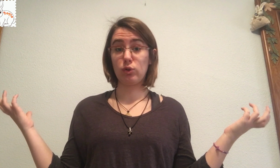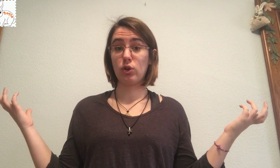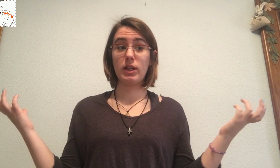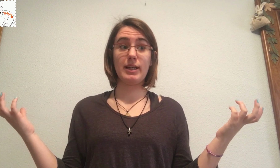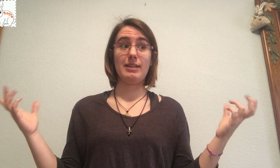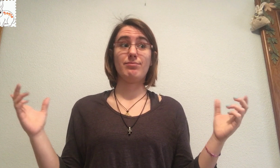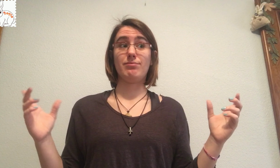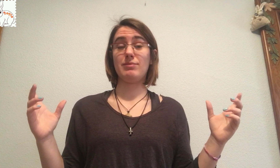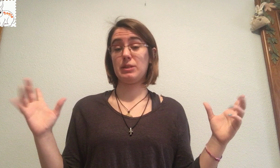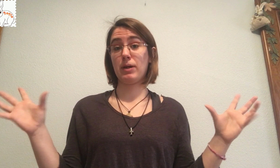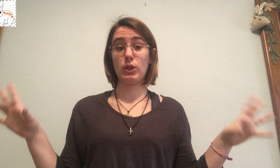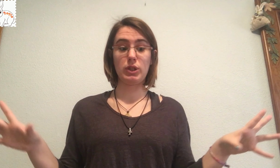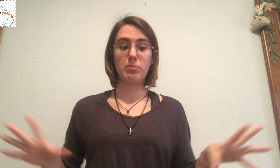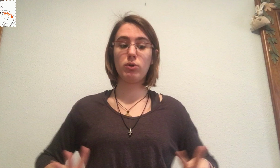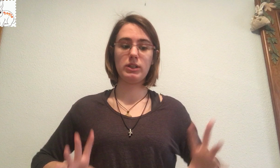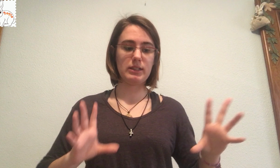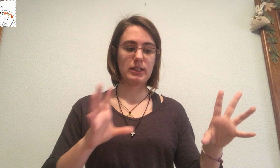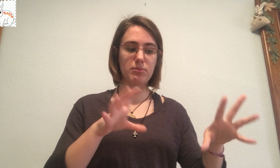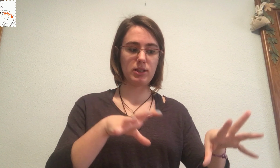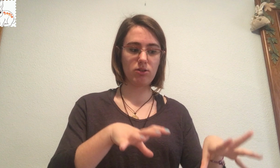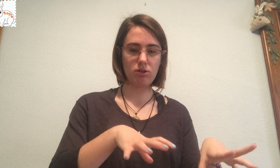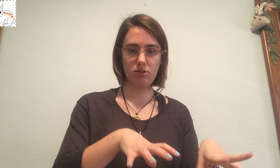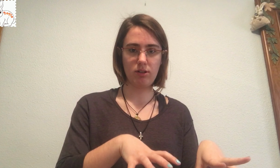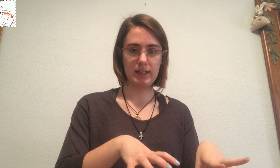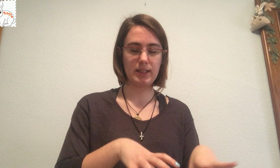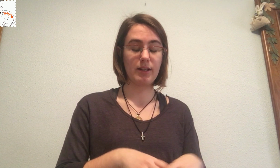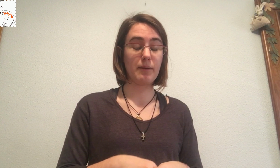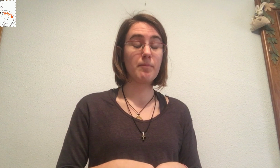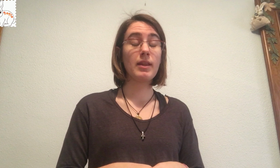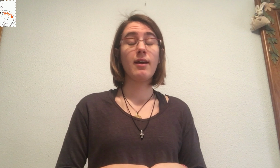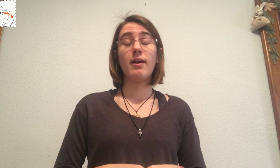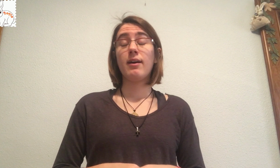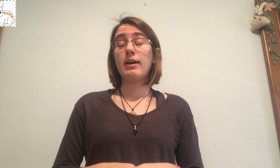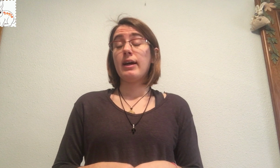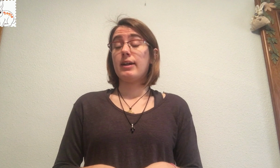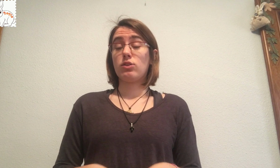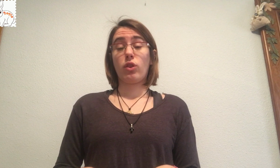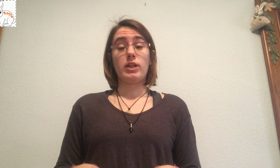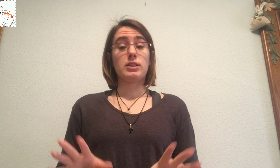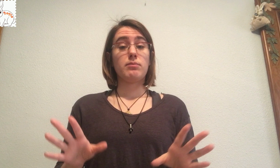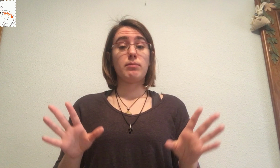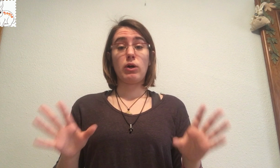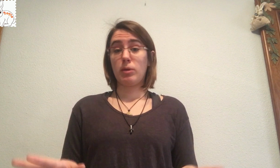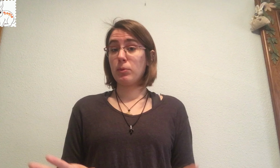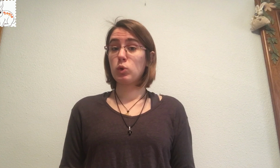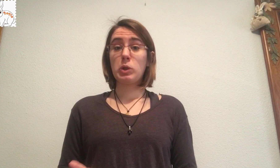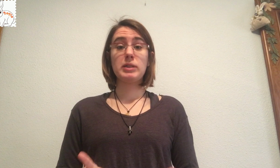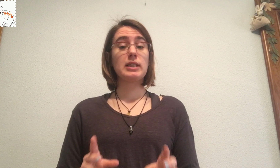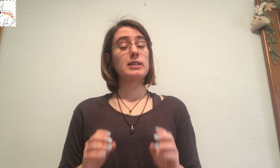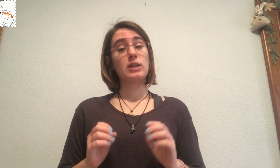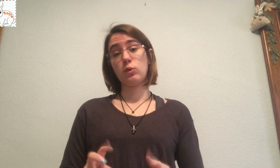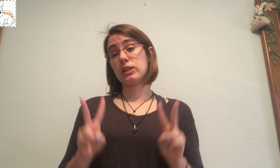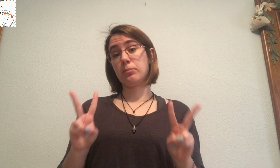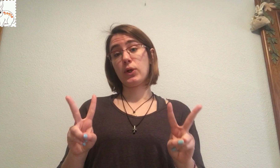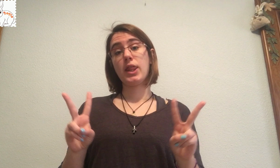control de espacio-tiempo Y estás metido dentro de la serie Entonces Bajo mi punto de vista Segunda temporada